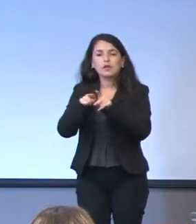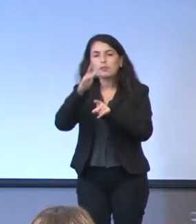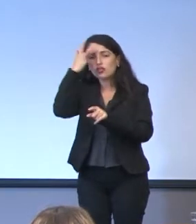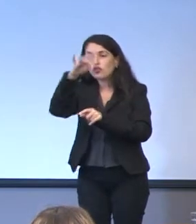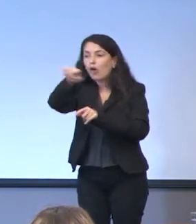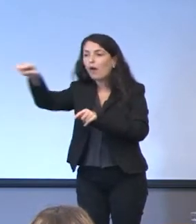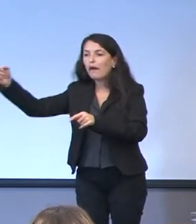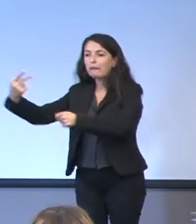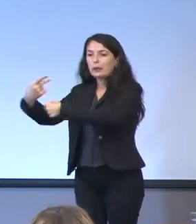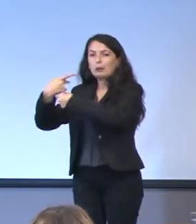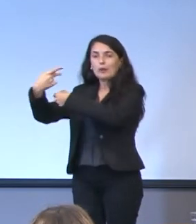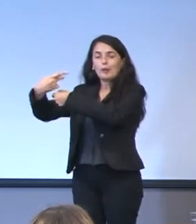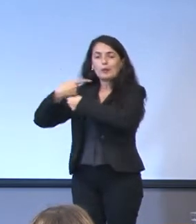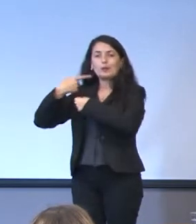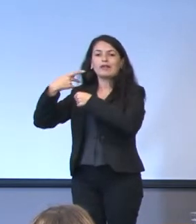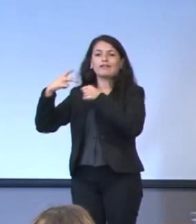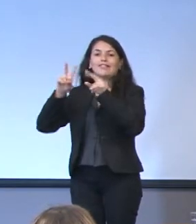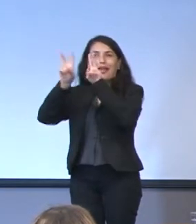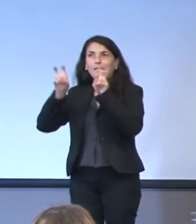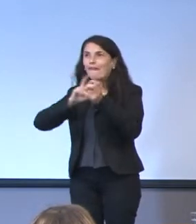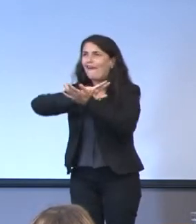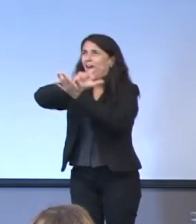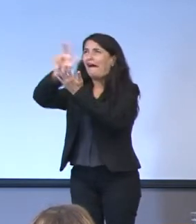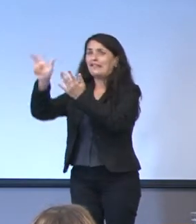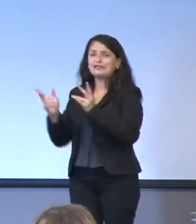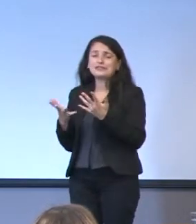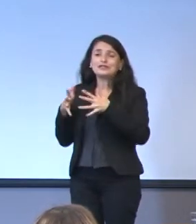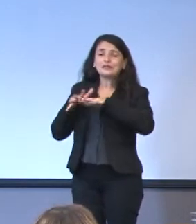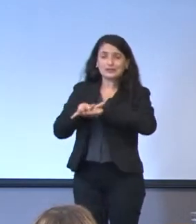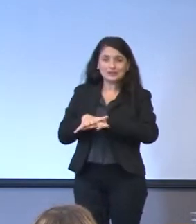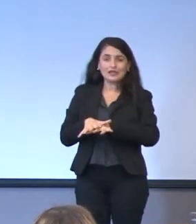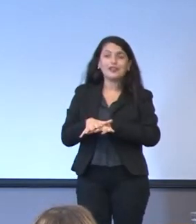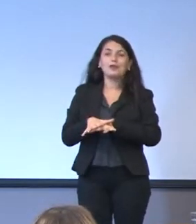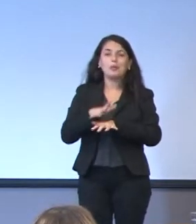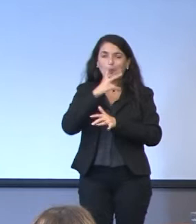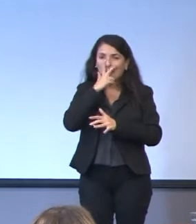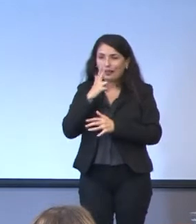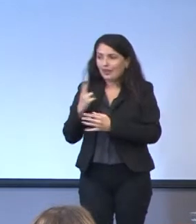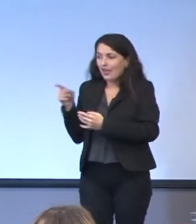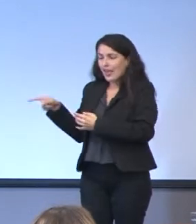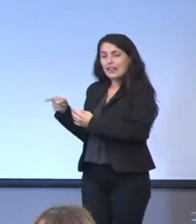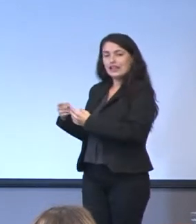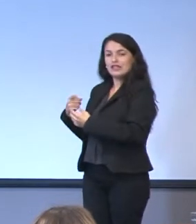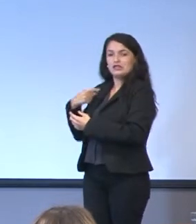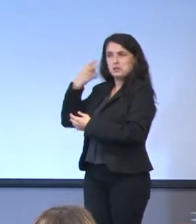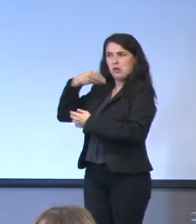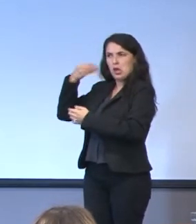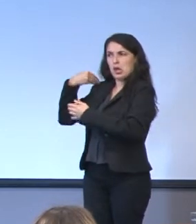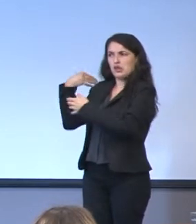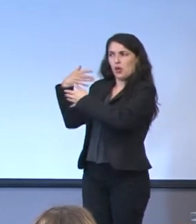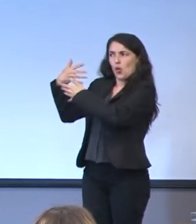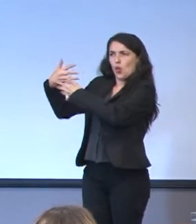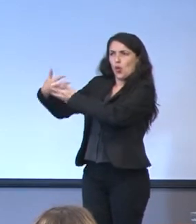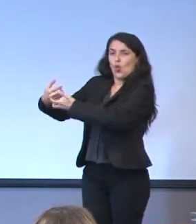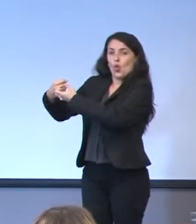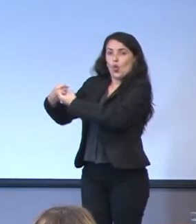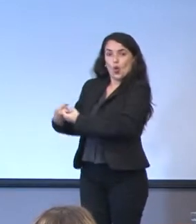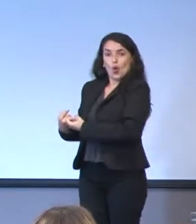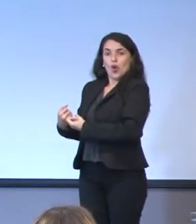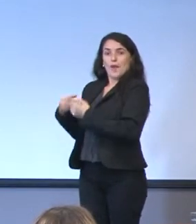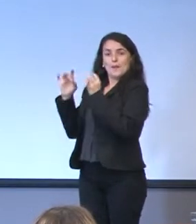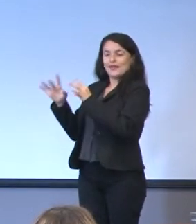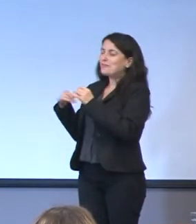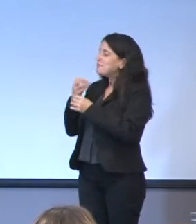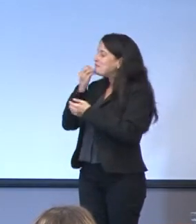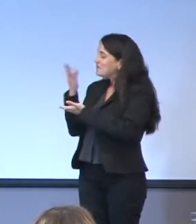procuram, com os mais diversos temas relacionados à inclusão, dão para o Jairo uma bagagem muito especial. E